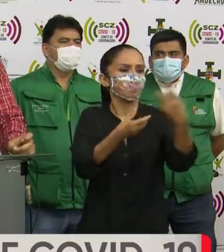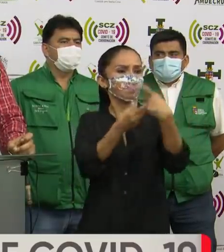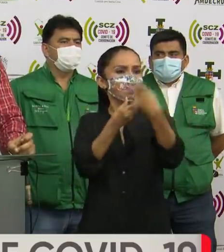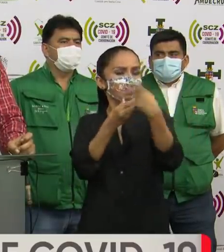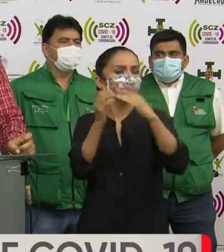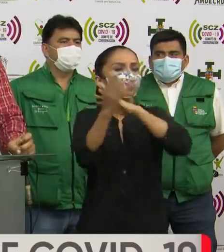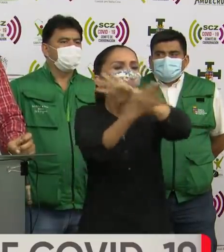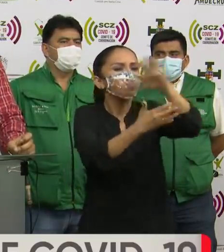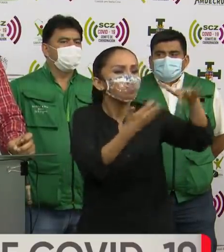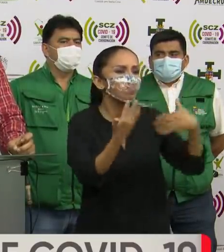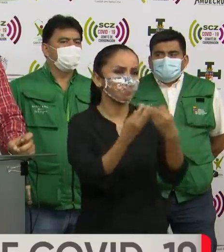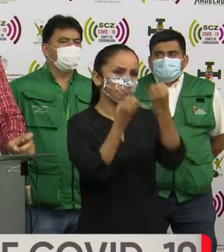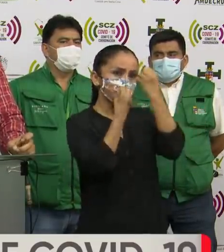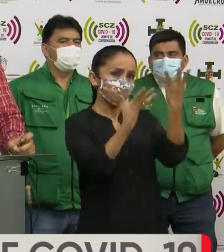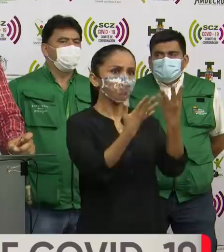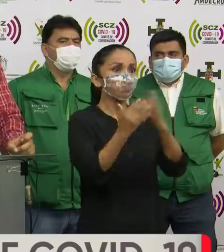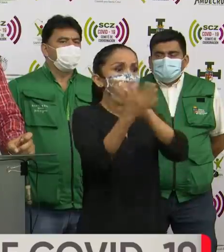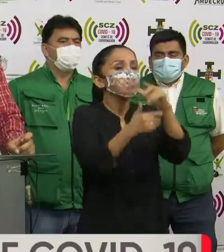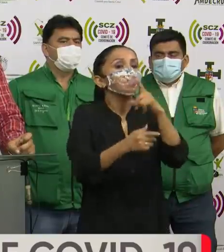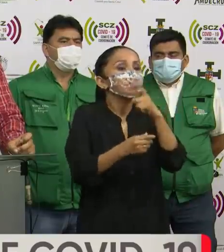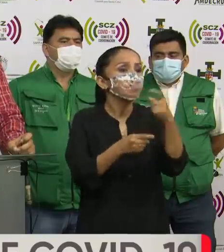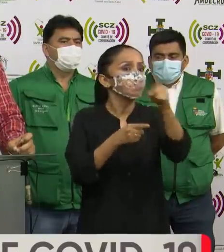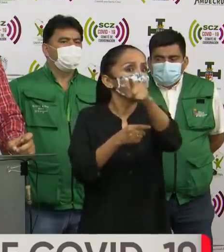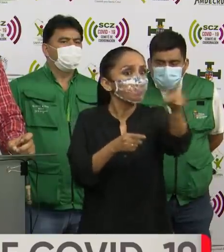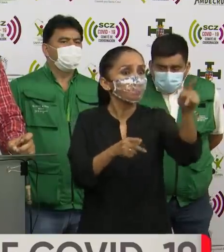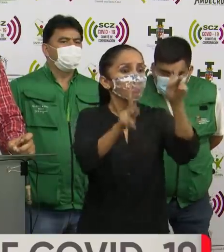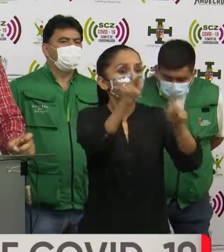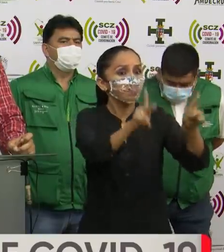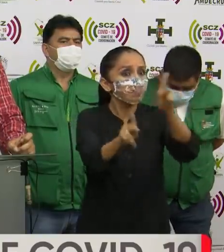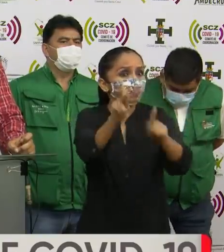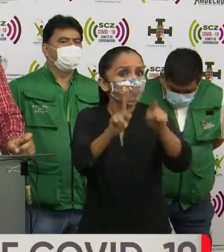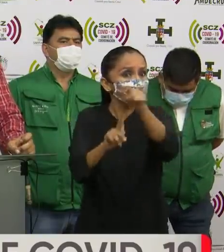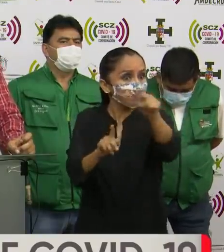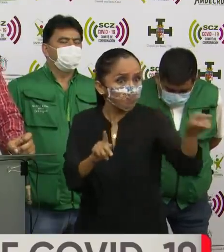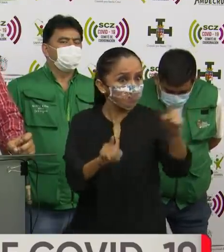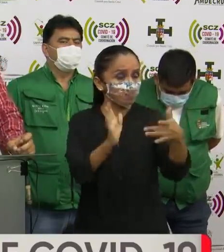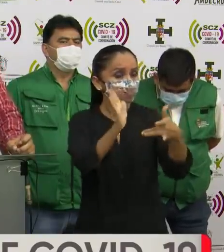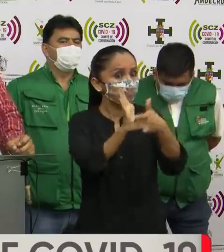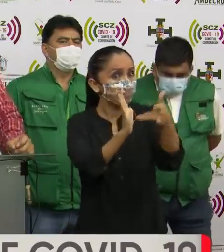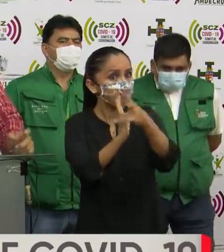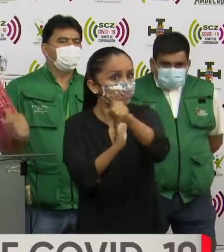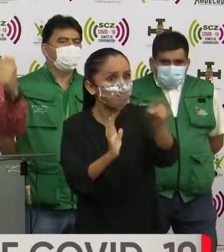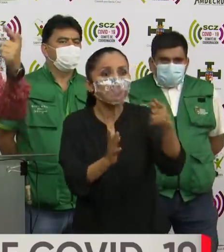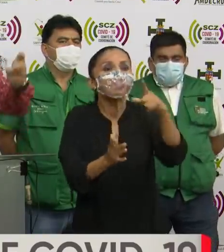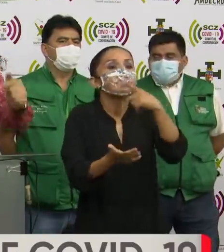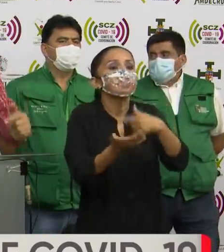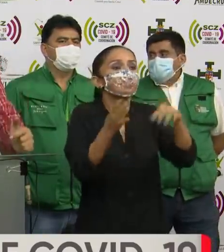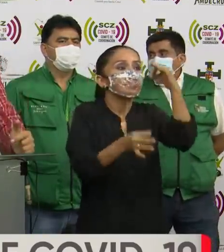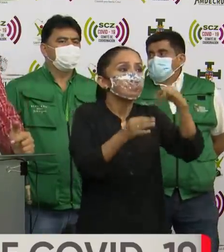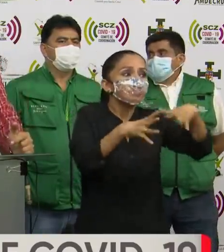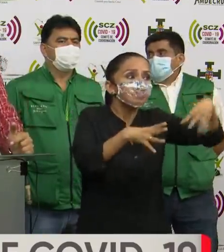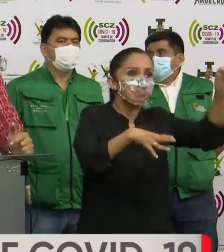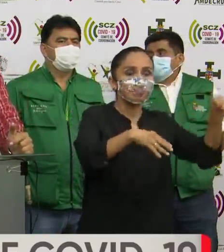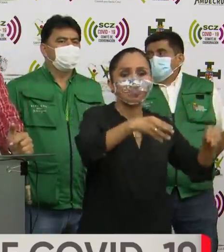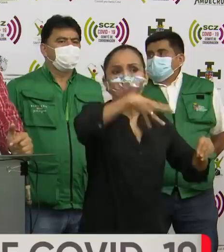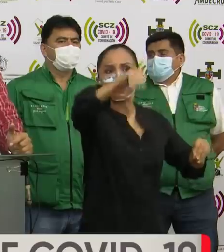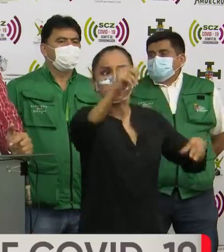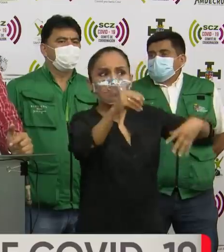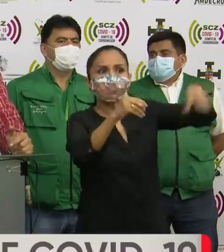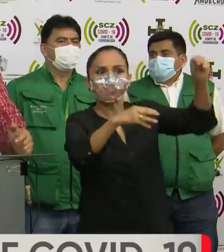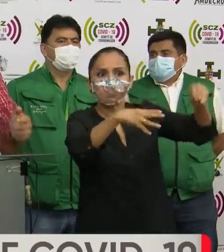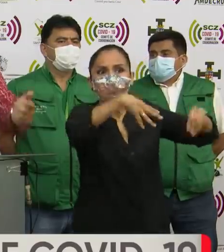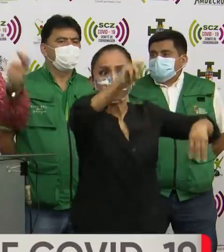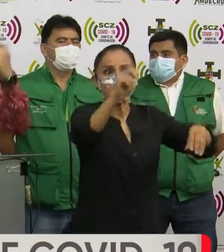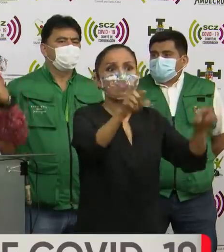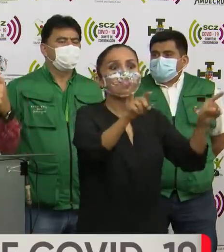los involucrados. Y los involucrados es la población susceptible. Y la población susceptible es aquella que sale de su casa, pero